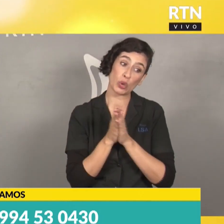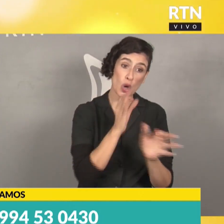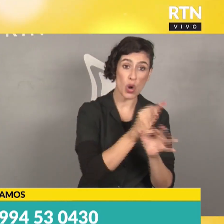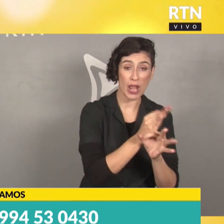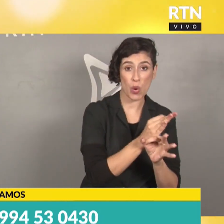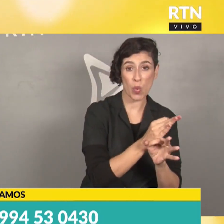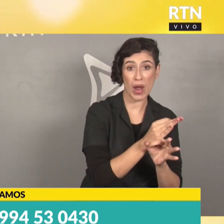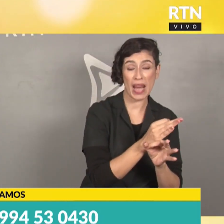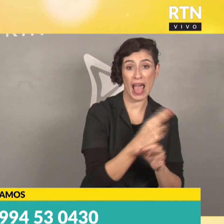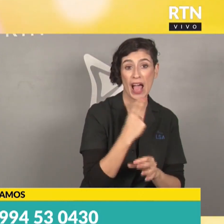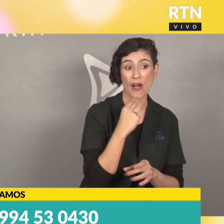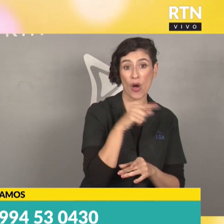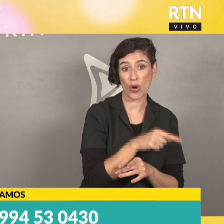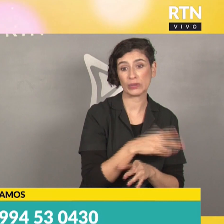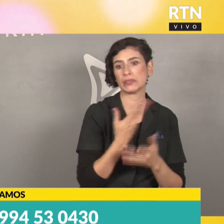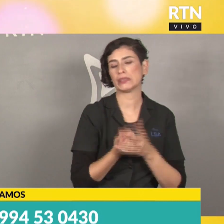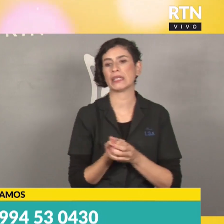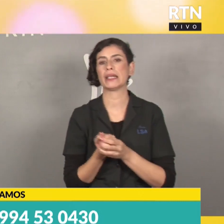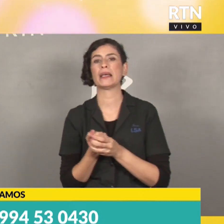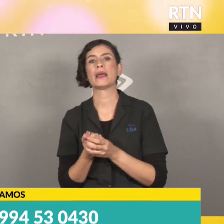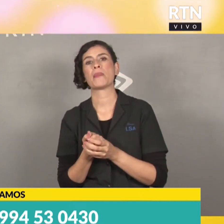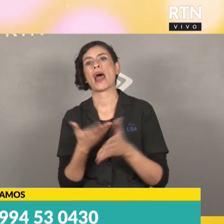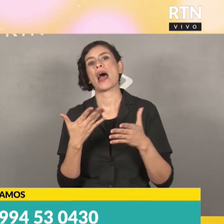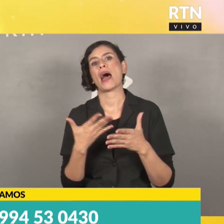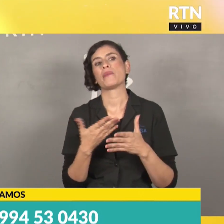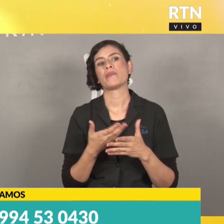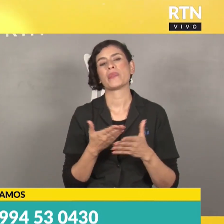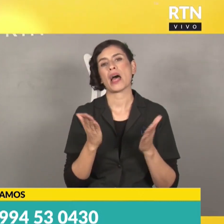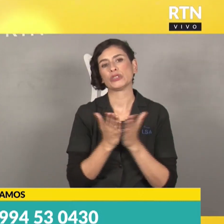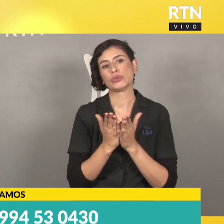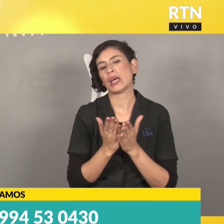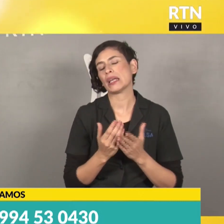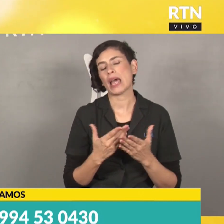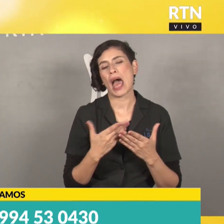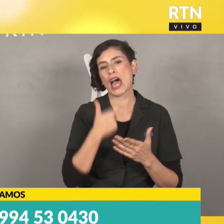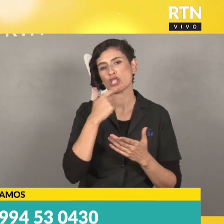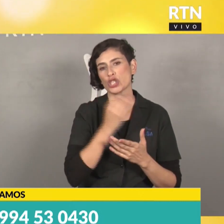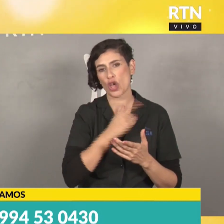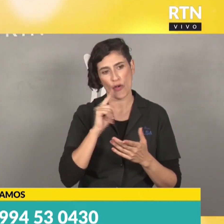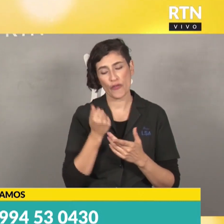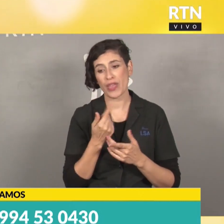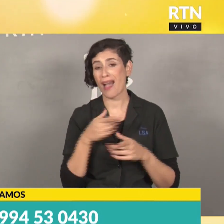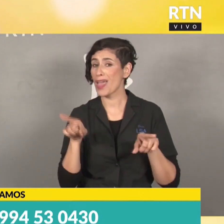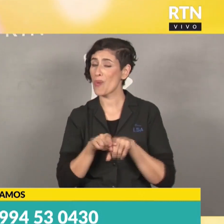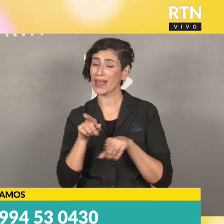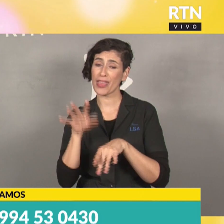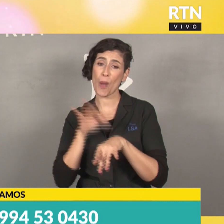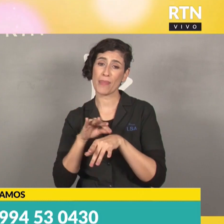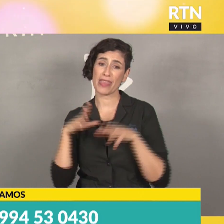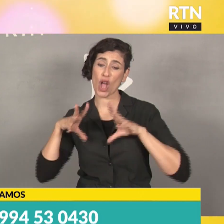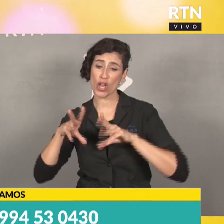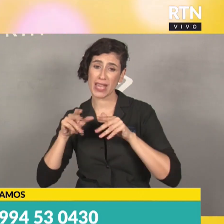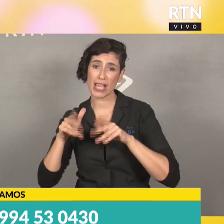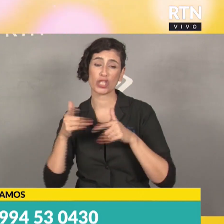asiste nuestra estudiante Sofía González. Como dijo el kinesiólogo, estamos en una campaña para poder